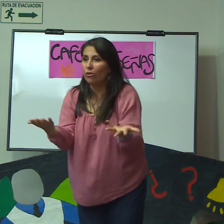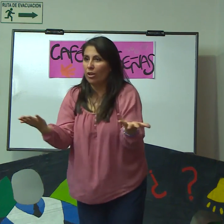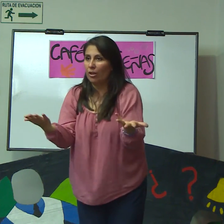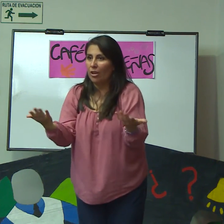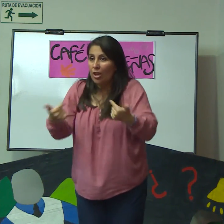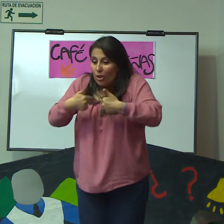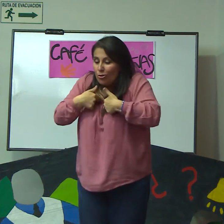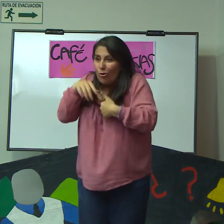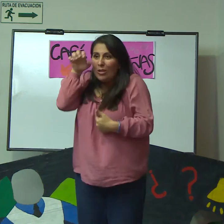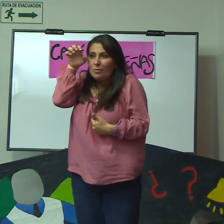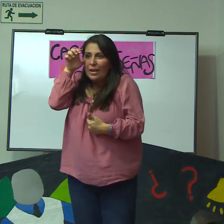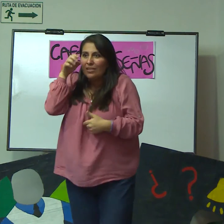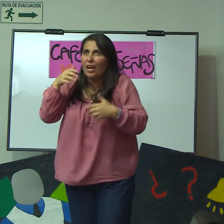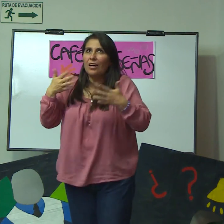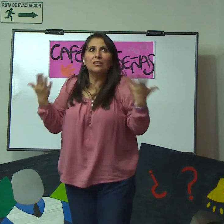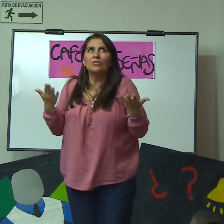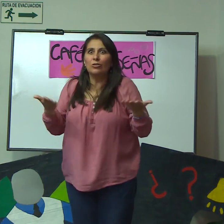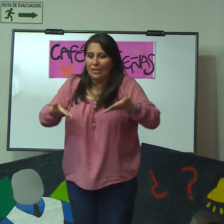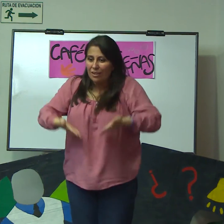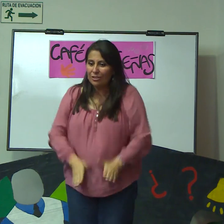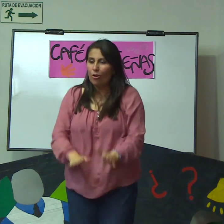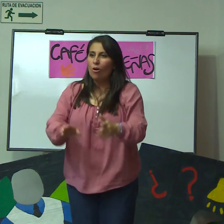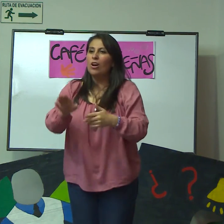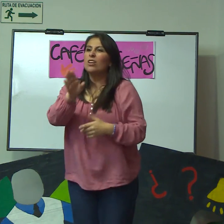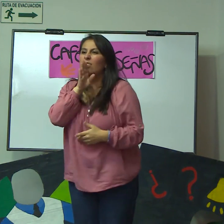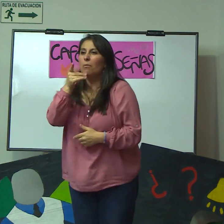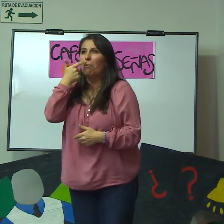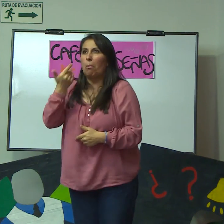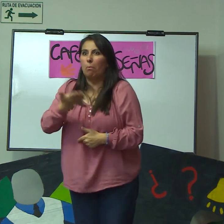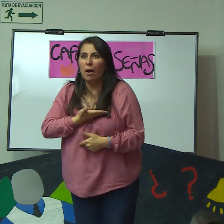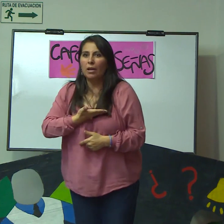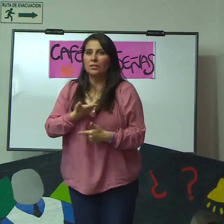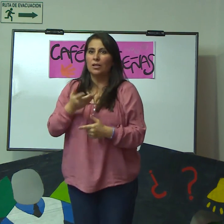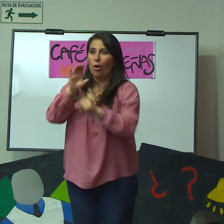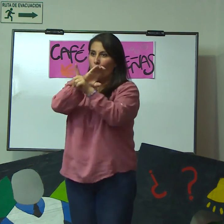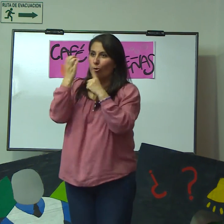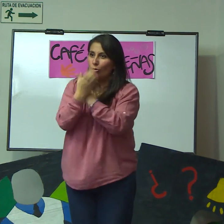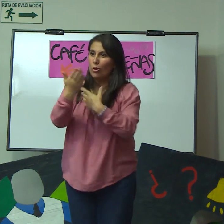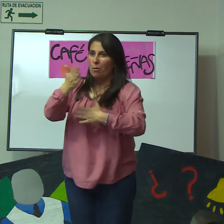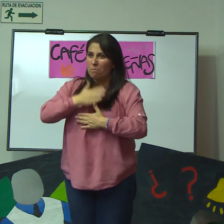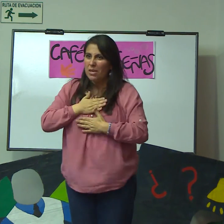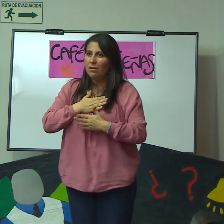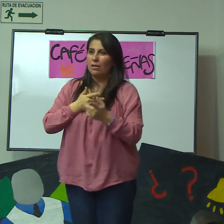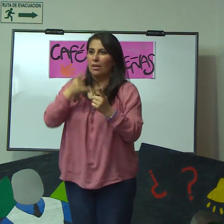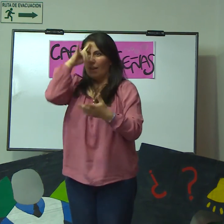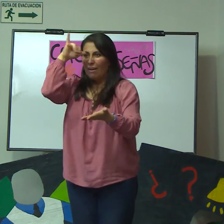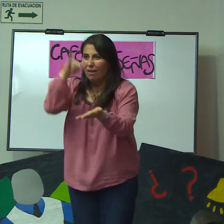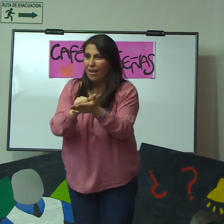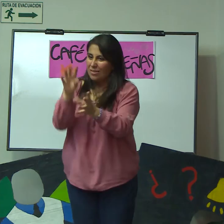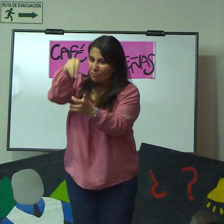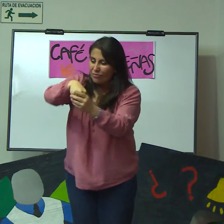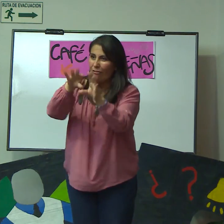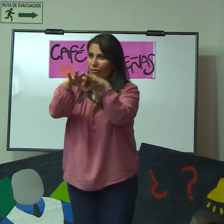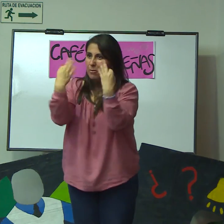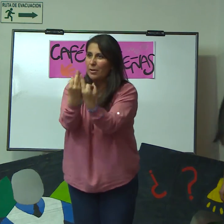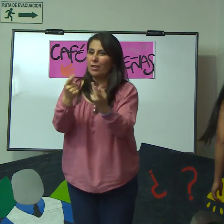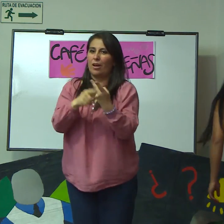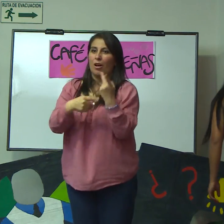dónde viene, cómo se crió, quiénes fueron sus padres, qué cultura, qué creencias tiene, ¿sí? Porque en la medida en que yo